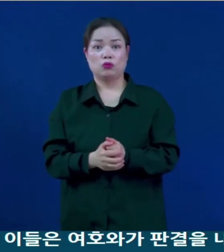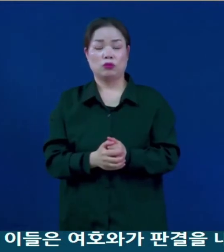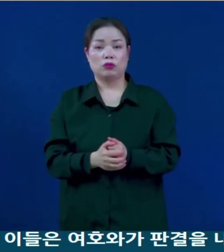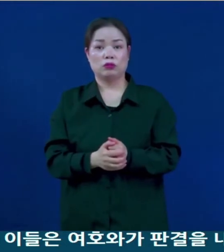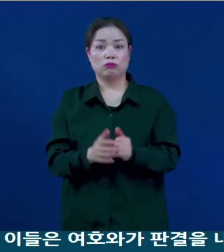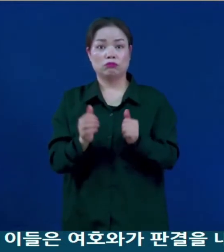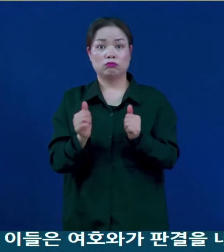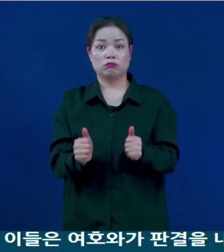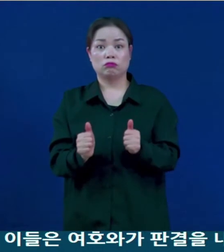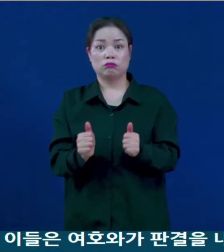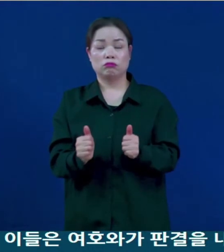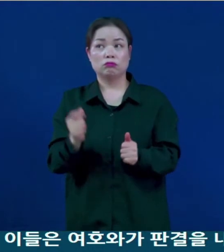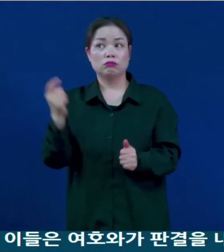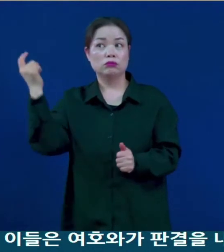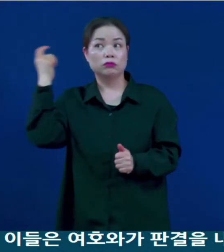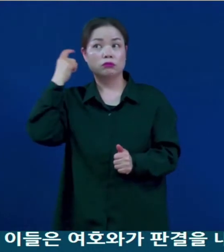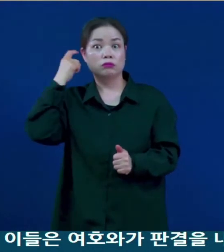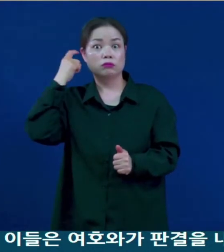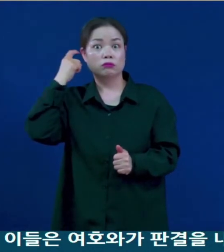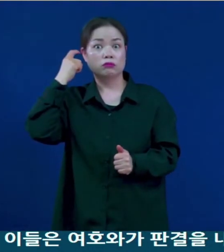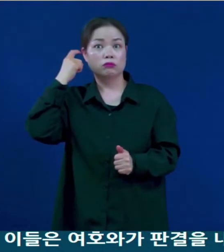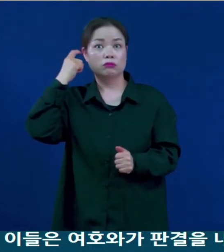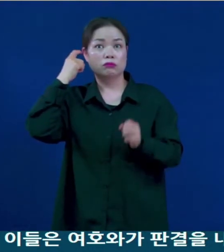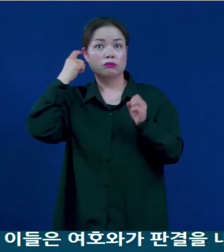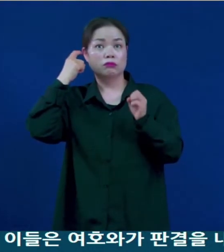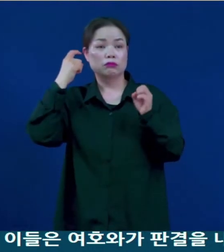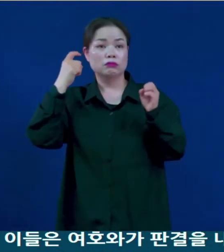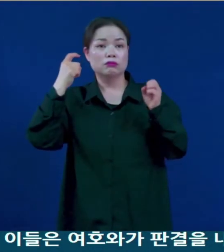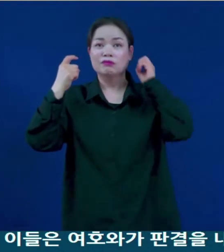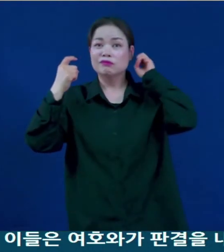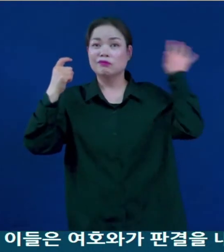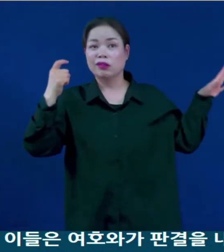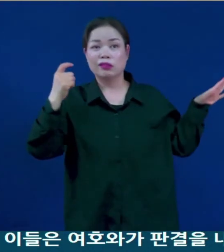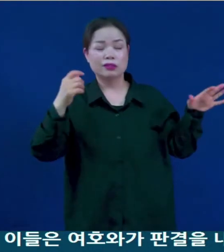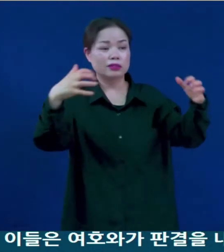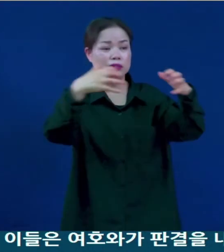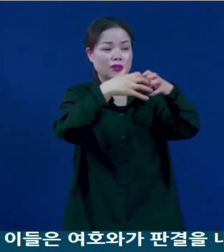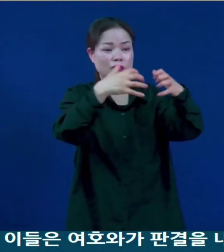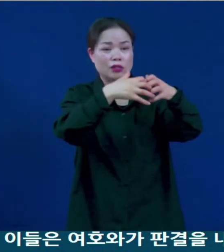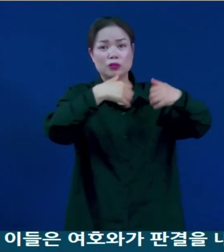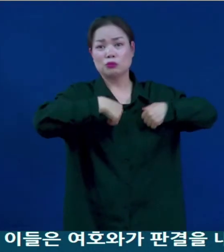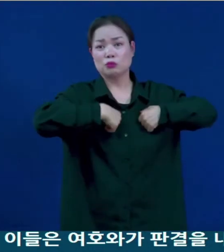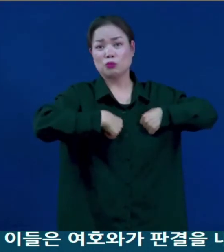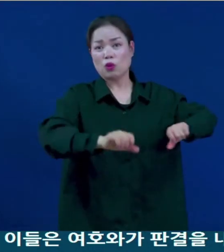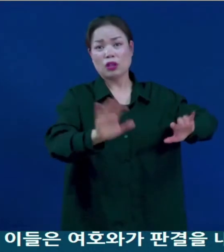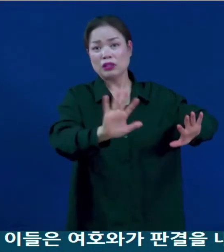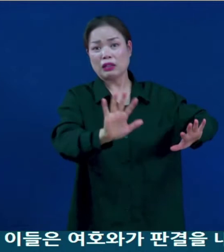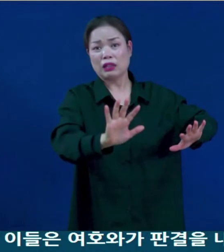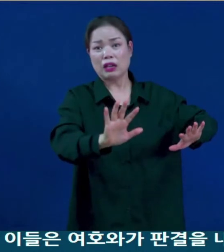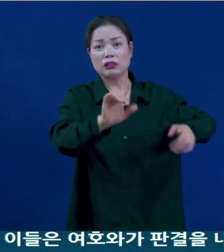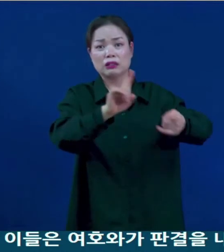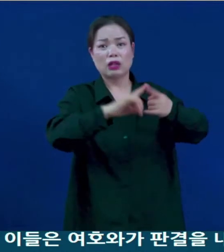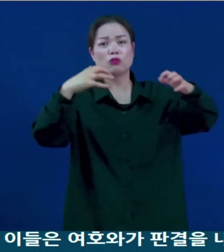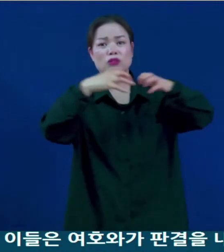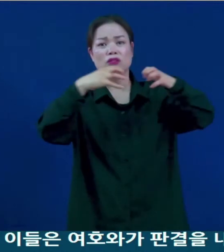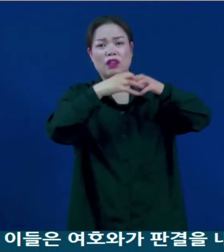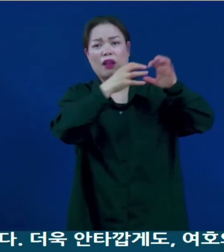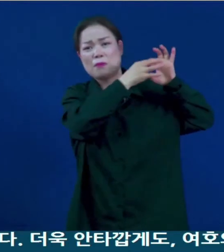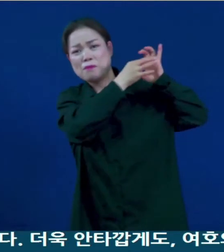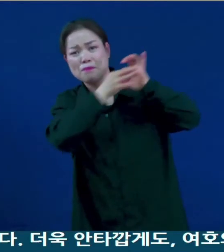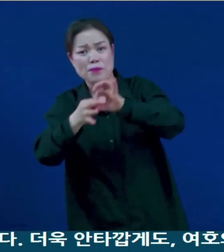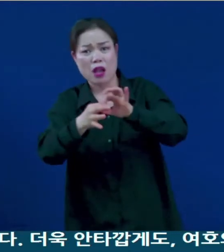그 판결을 들었으나 전쟁을 포기하지 않는 민족들이 여전히 있습니다.